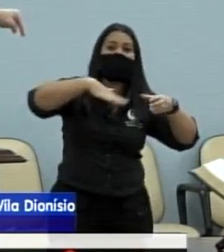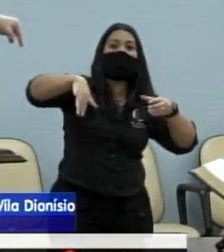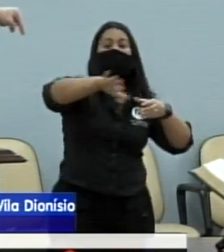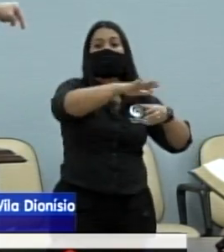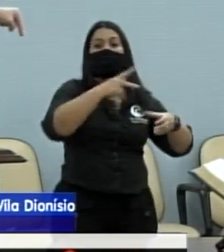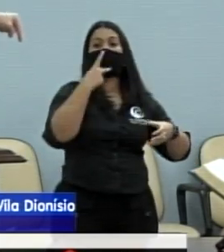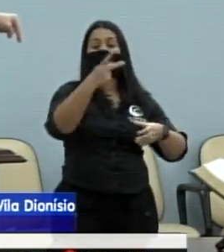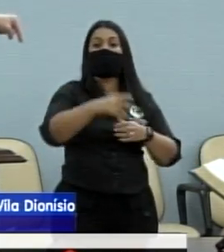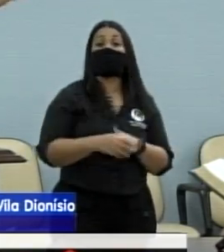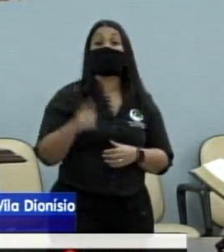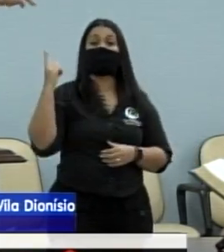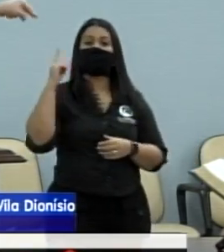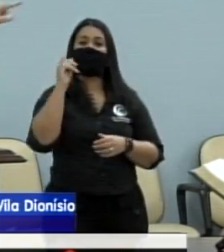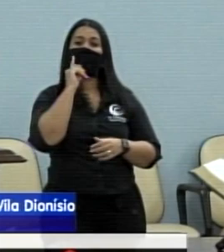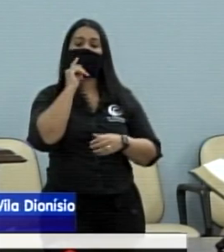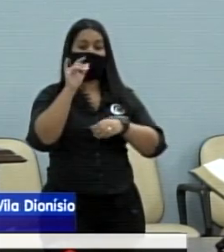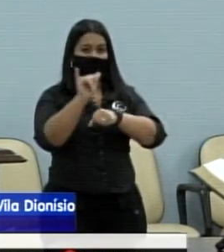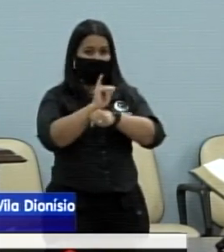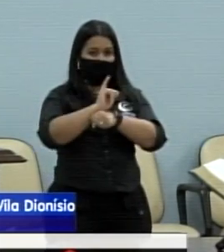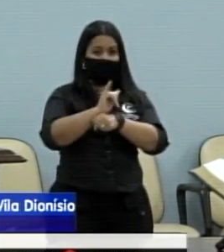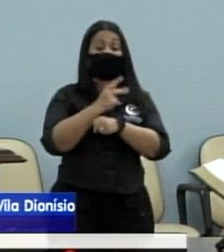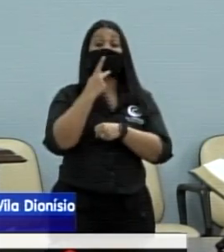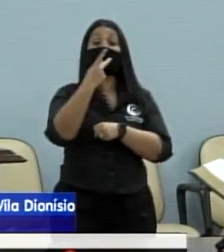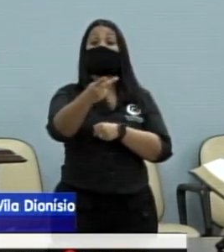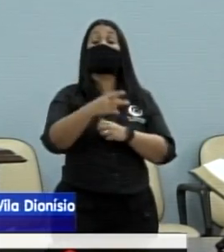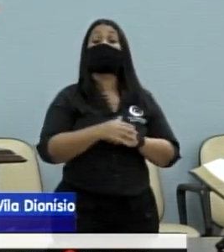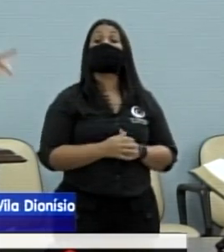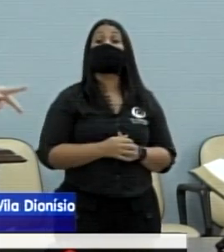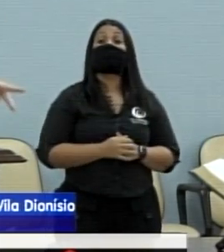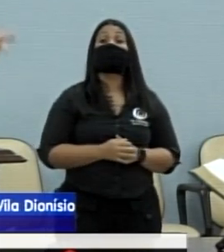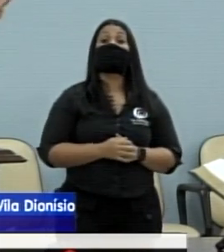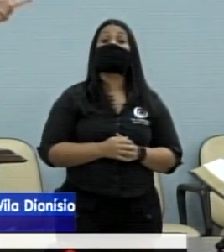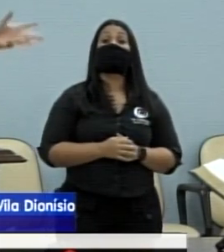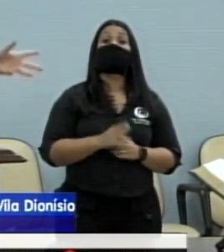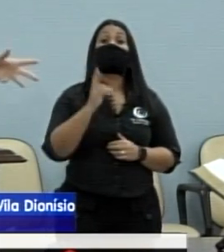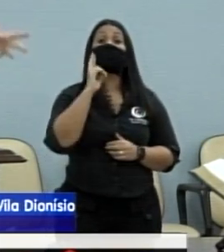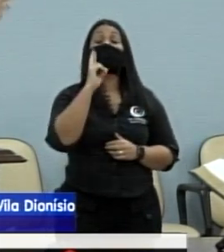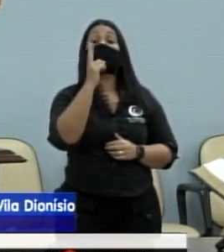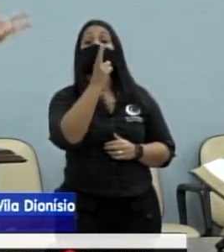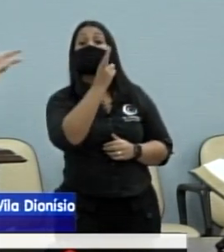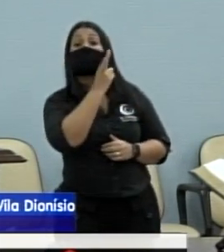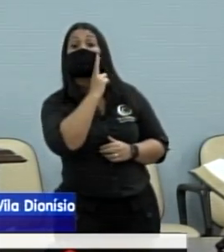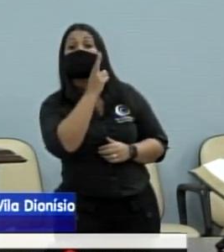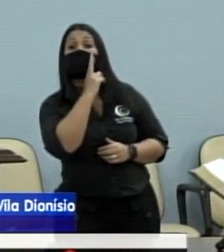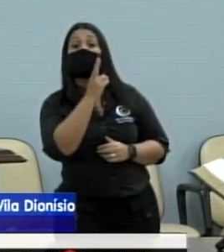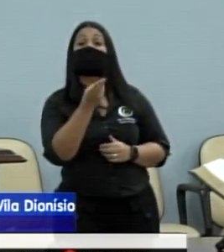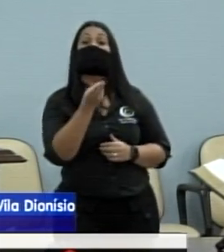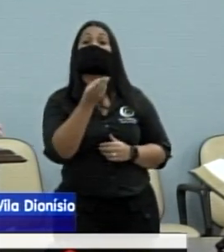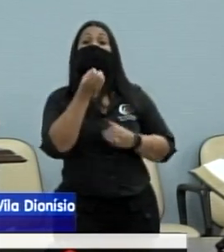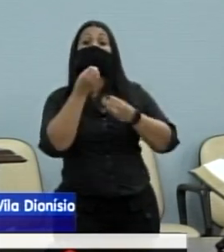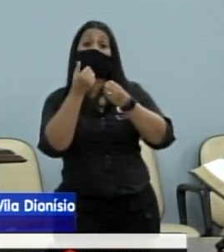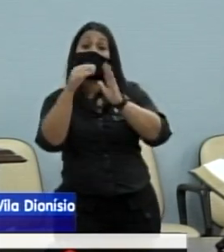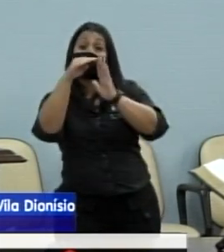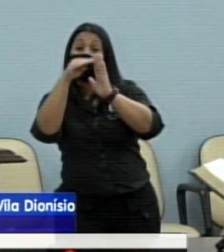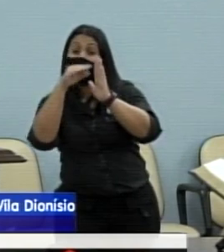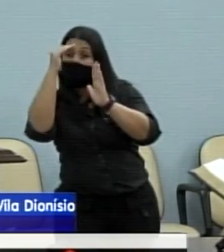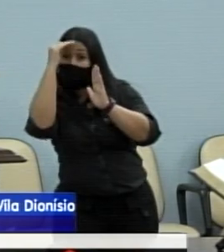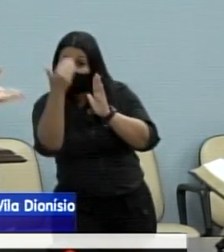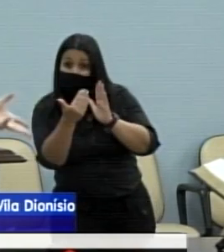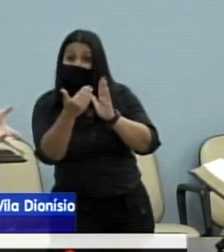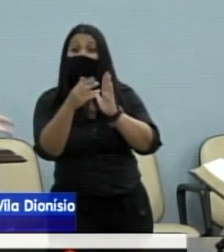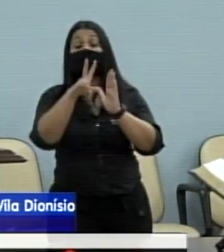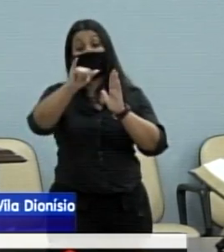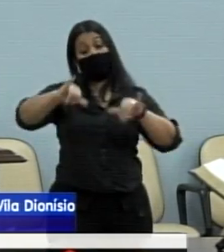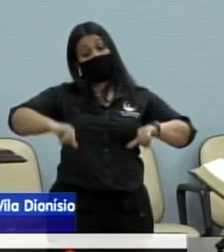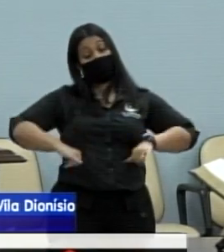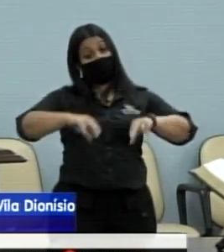live agora em junho, uma das lives que ele fez, ele disse: os bons vão pagar pelos maus. Que absurdo que é esse? Cadê o